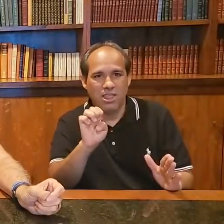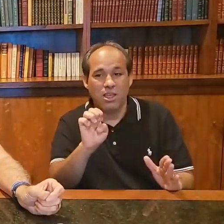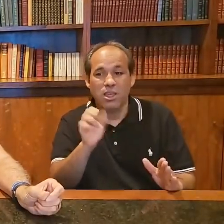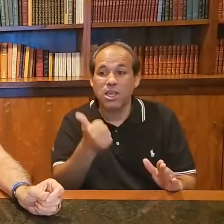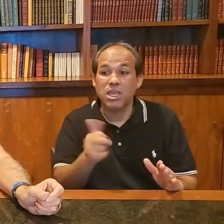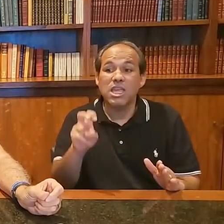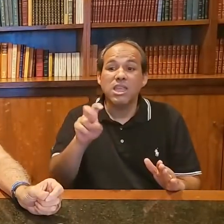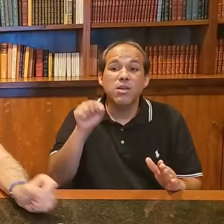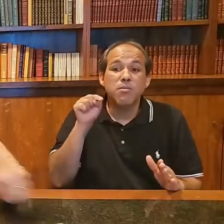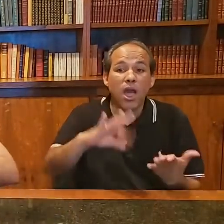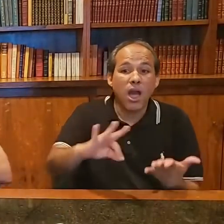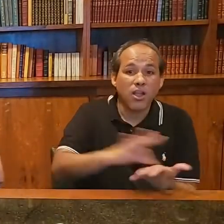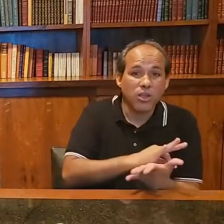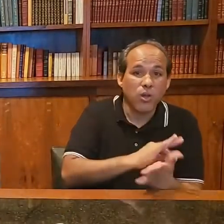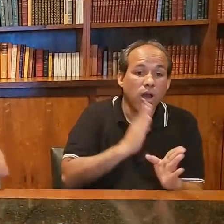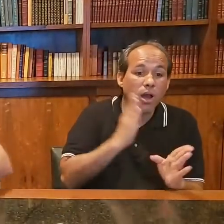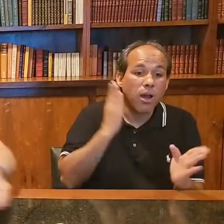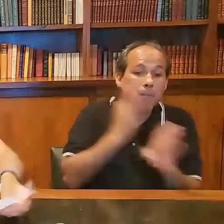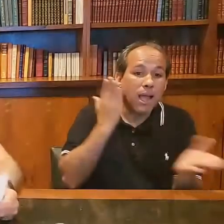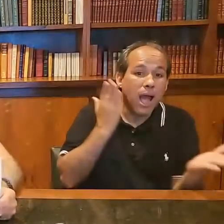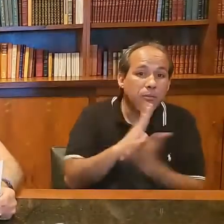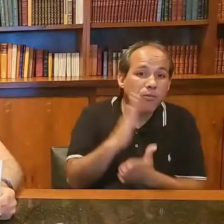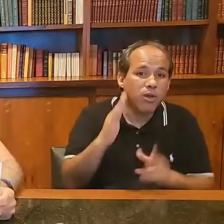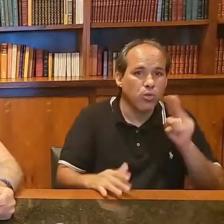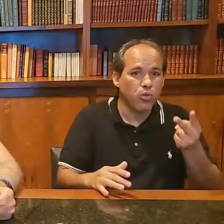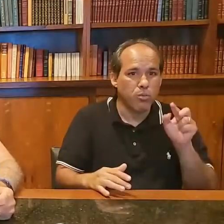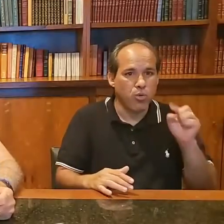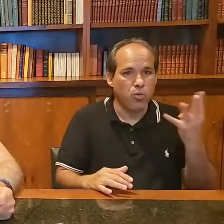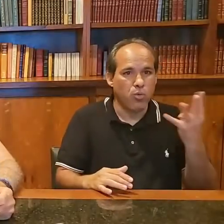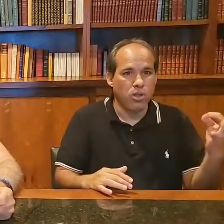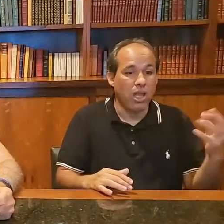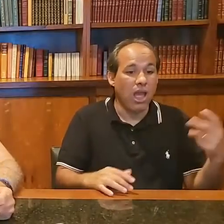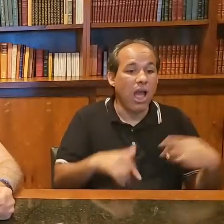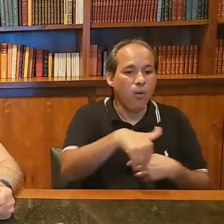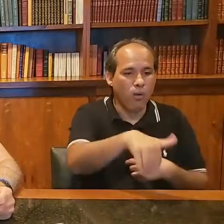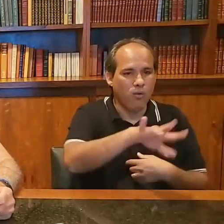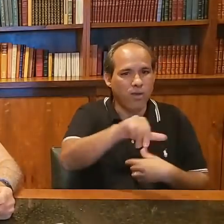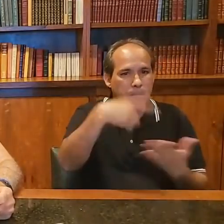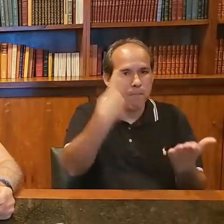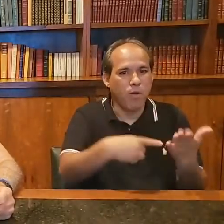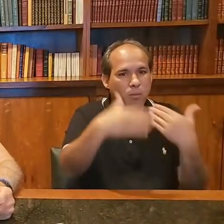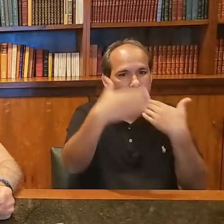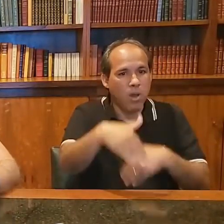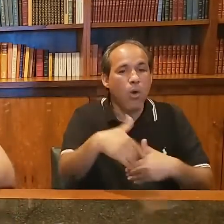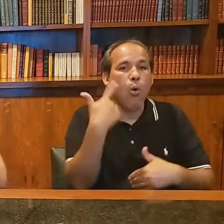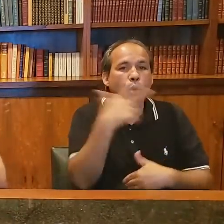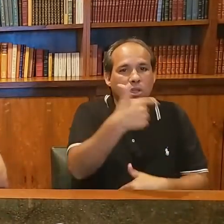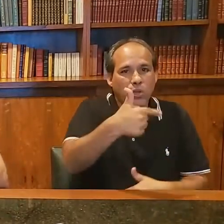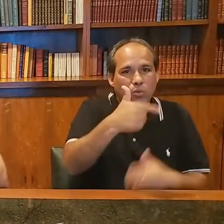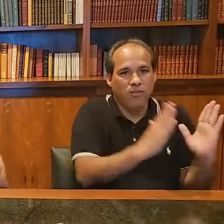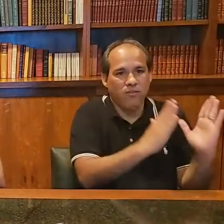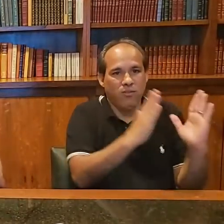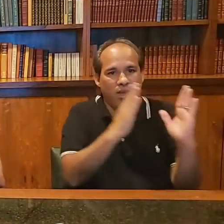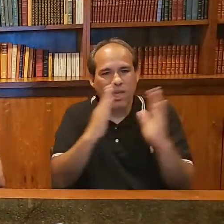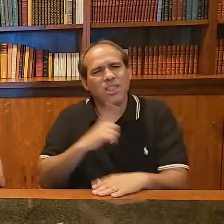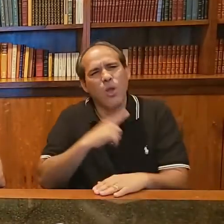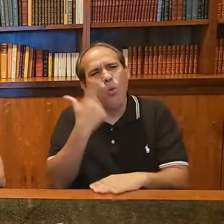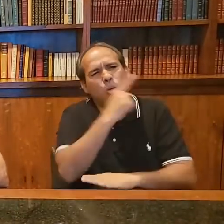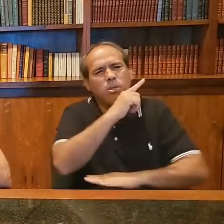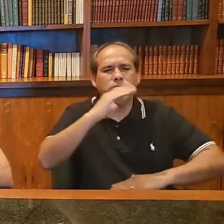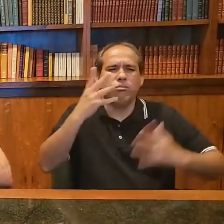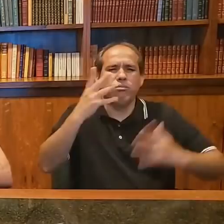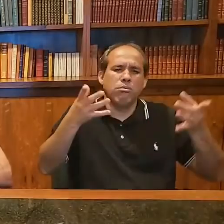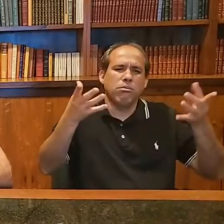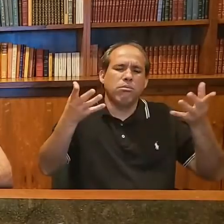15 mil. Agora nós já marcamos o Revalida segunda parte, segunda, aí entra alguma habilidade